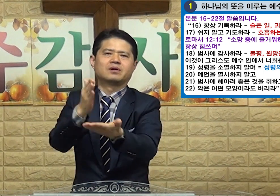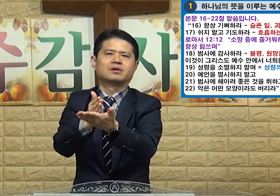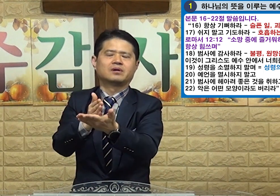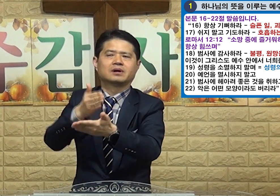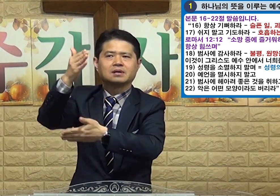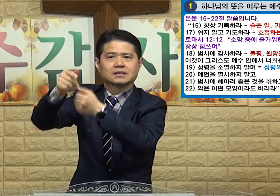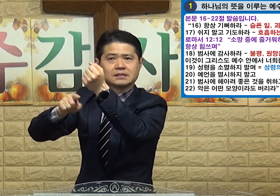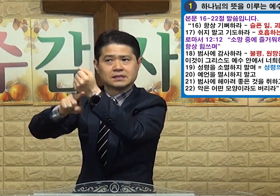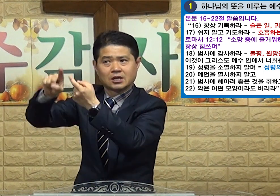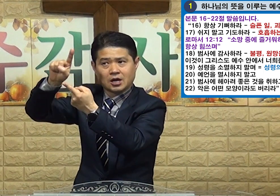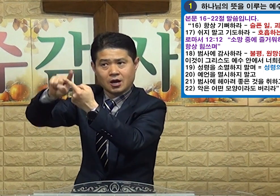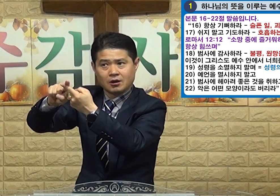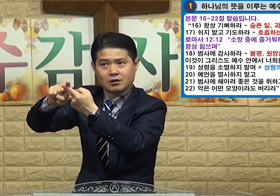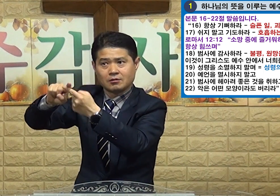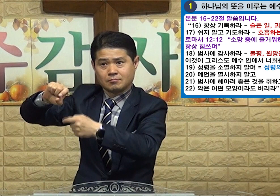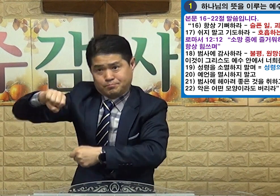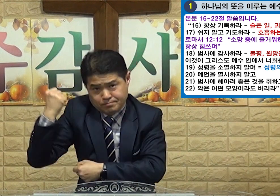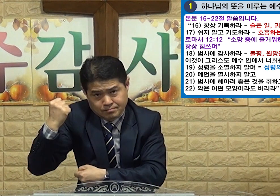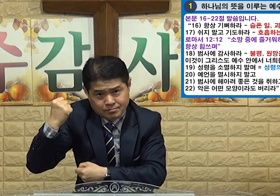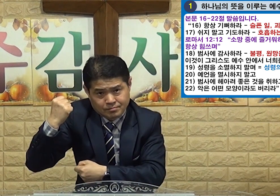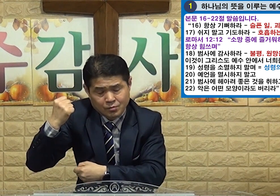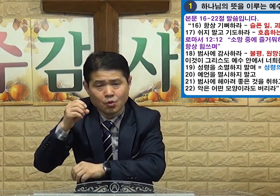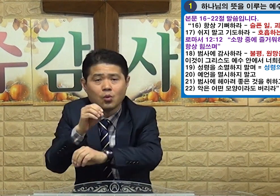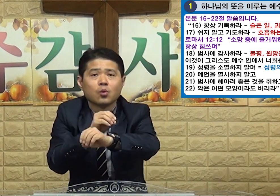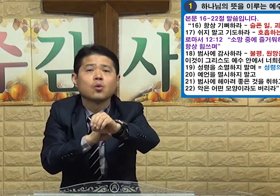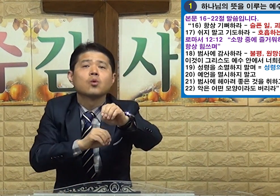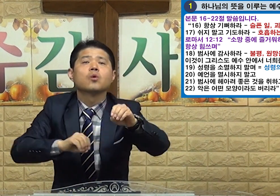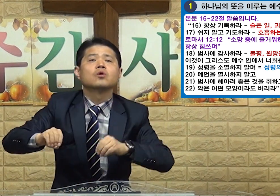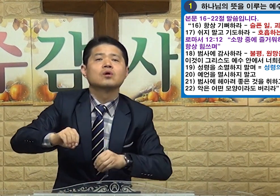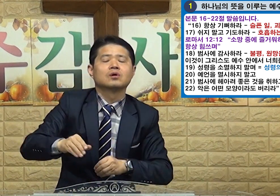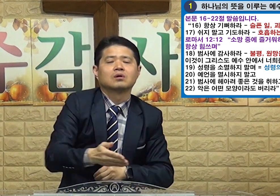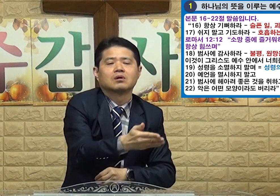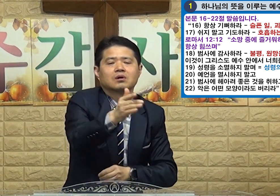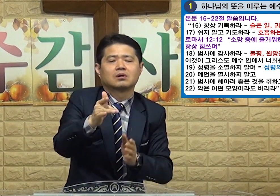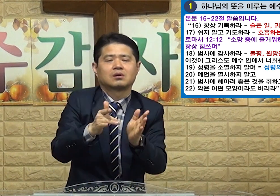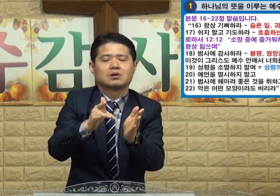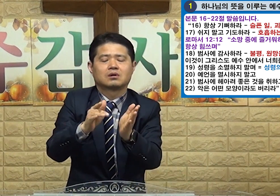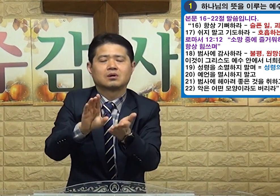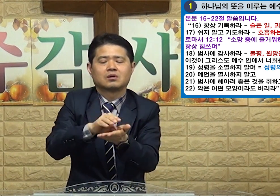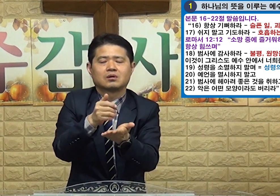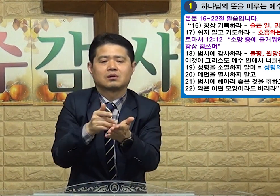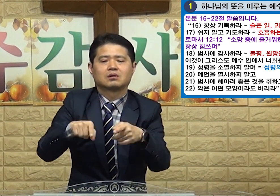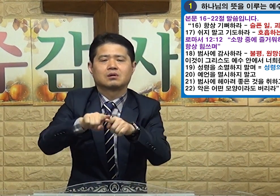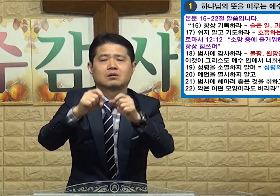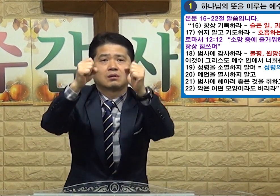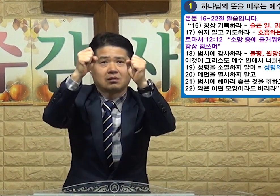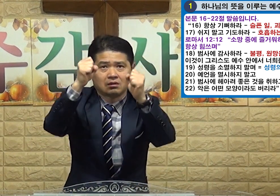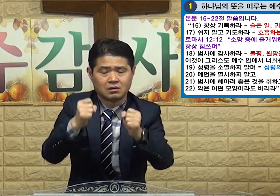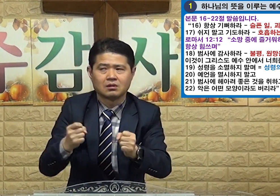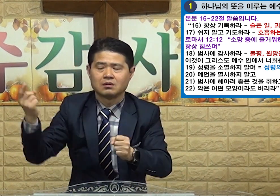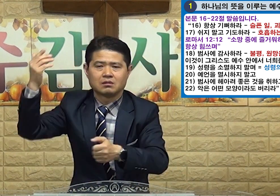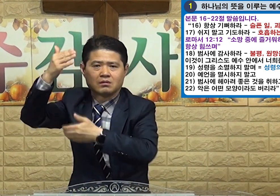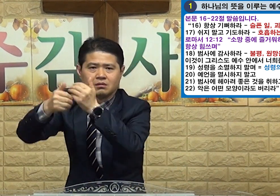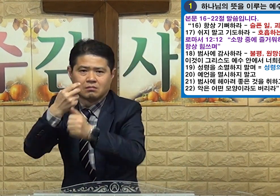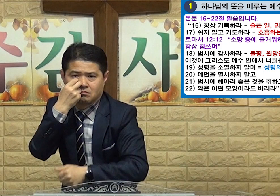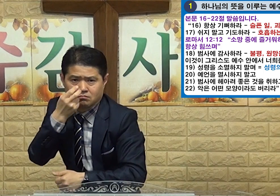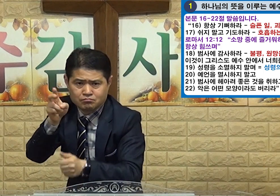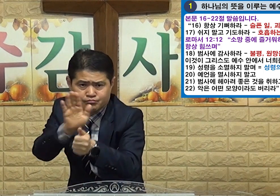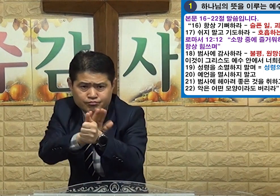마련입니다. 그러지 마시고 아버지의 뜻을 우리가 순종한다면 오히려 주 안에 거하고